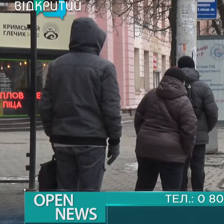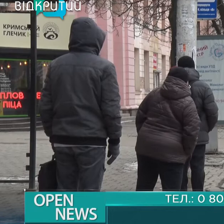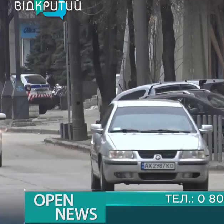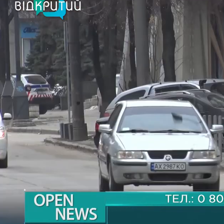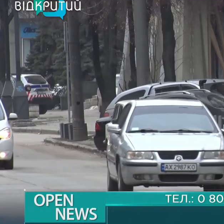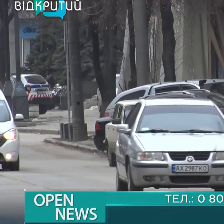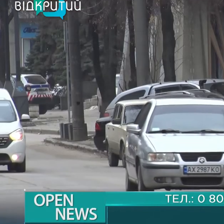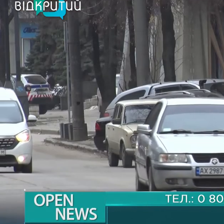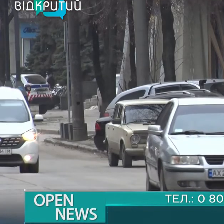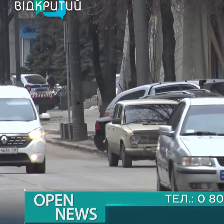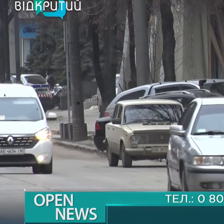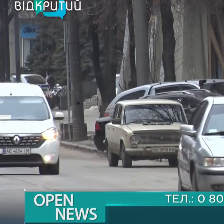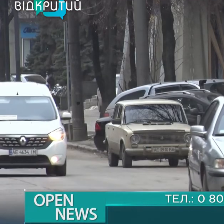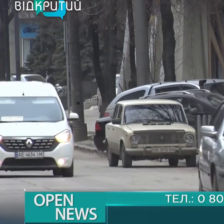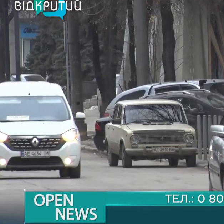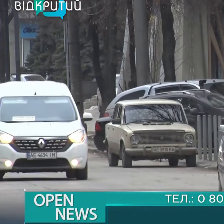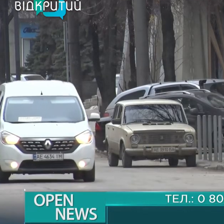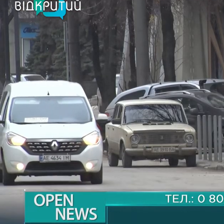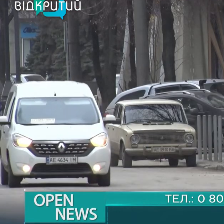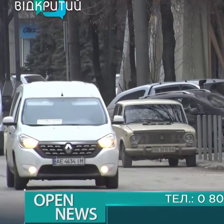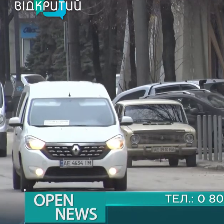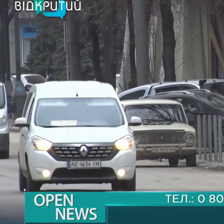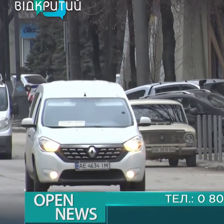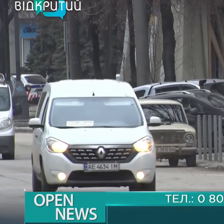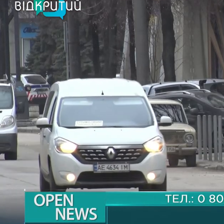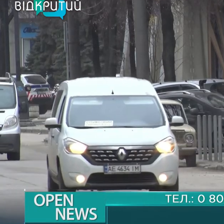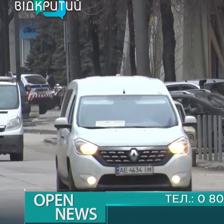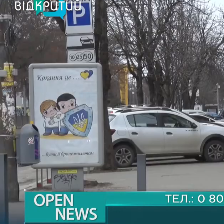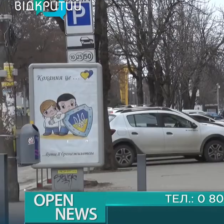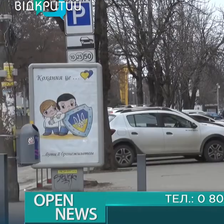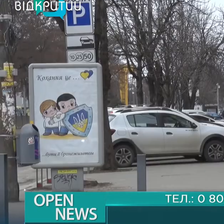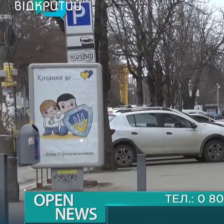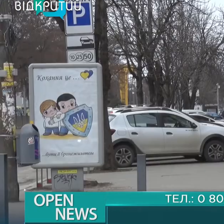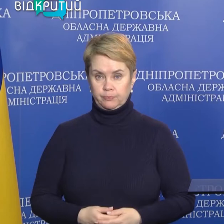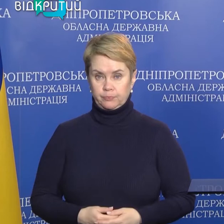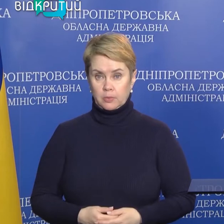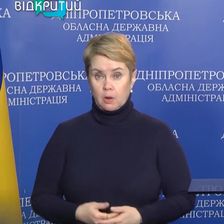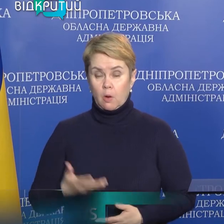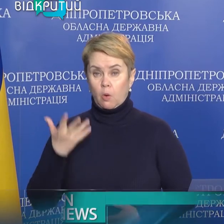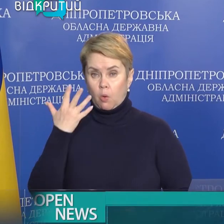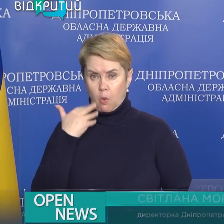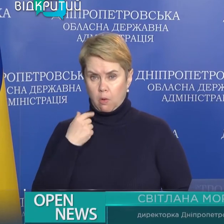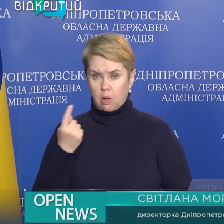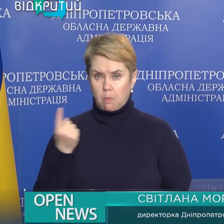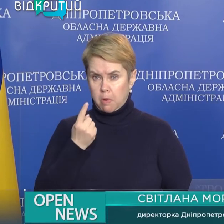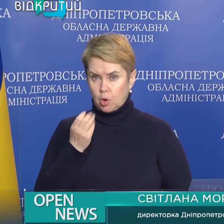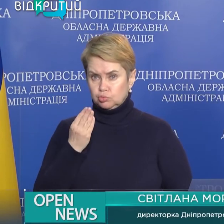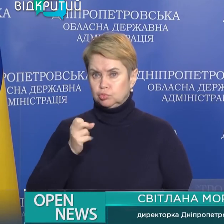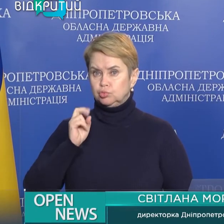номером 056 753 43 71. Коли перший